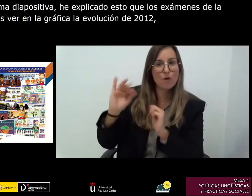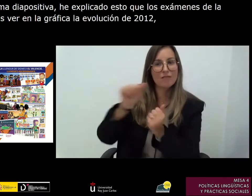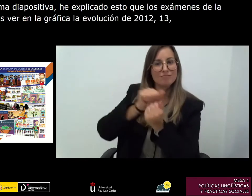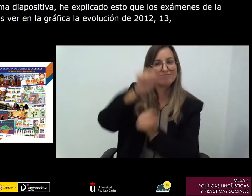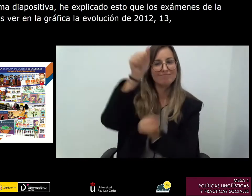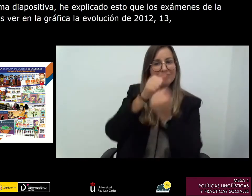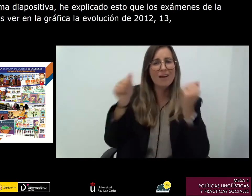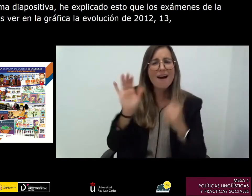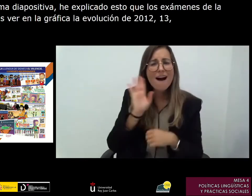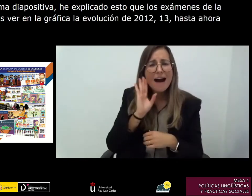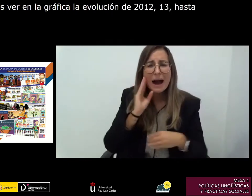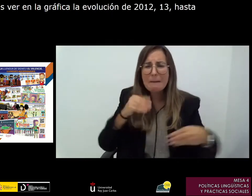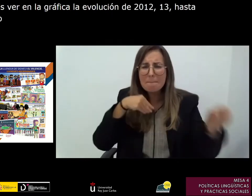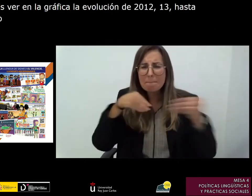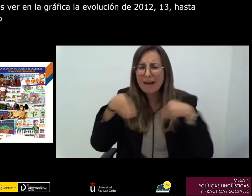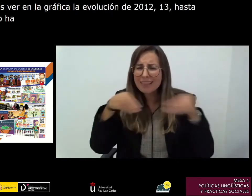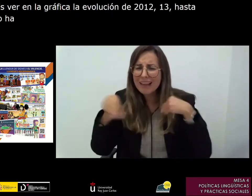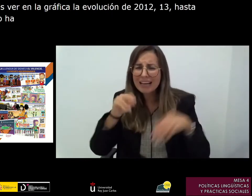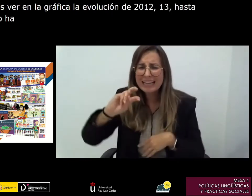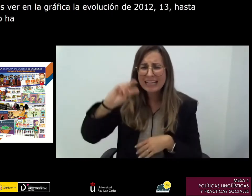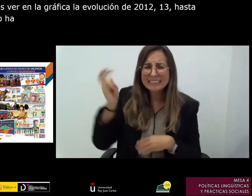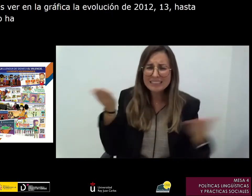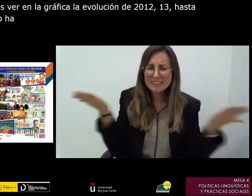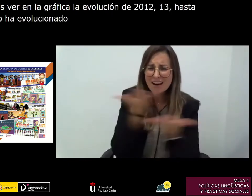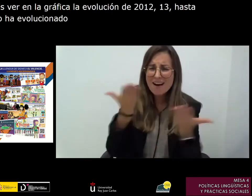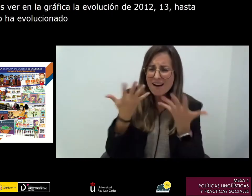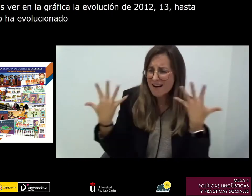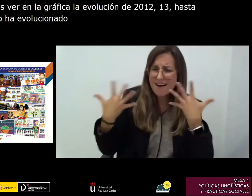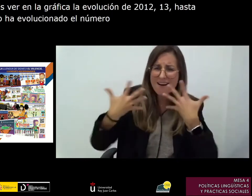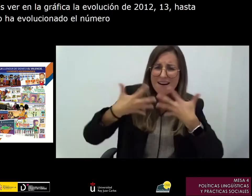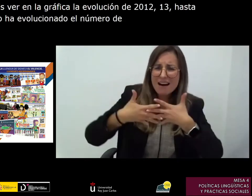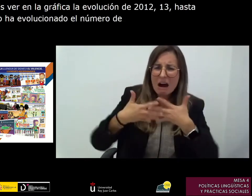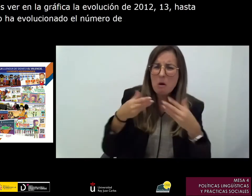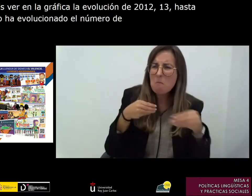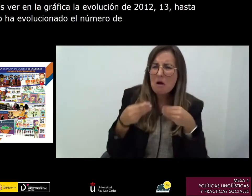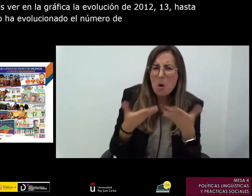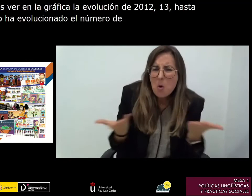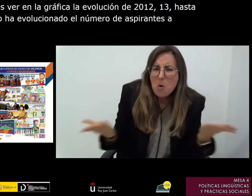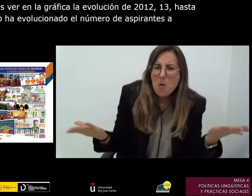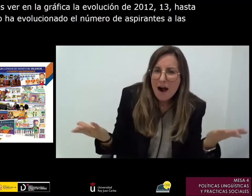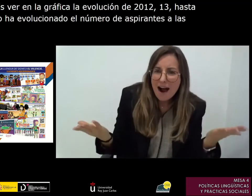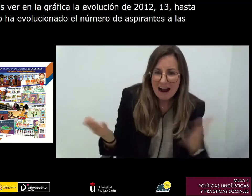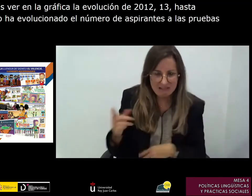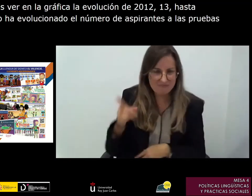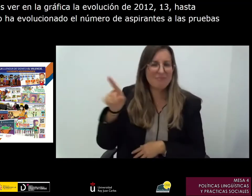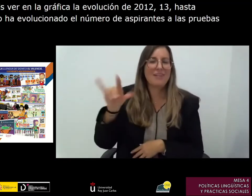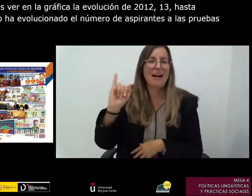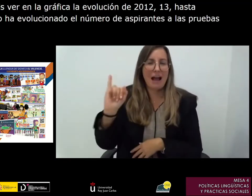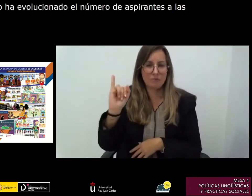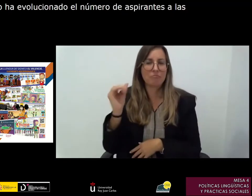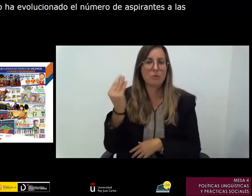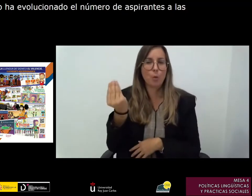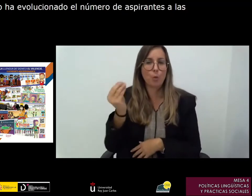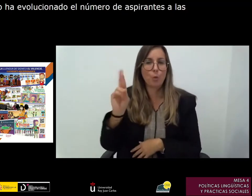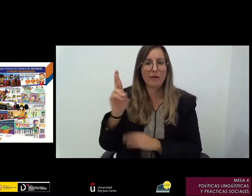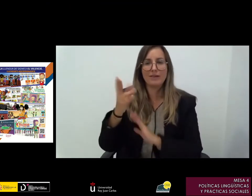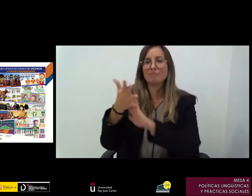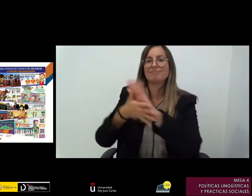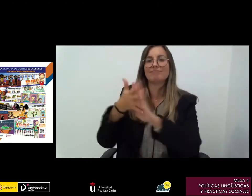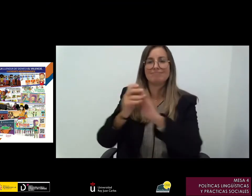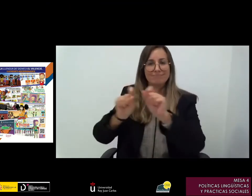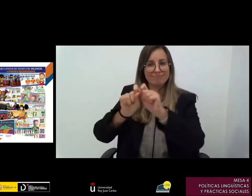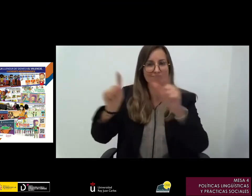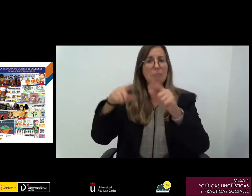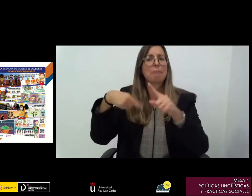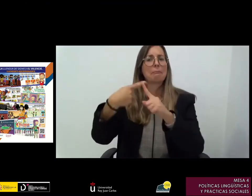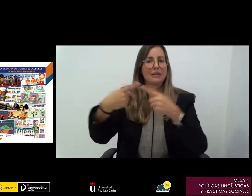tenéis, bueno, es un póster que está afuera también en el pasillo, podéis verlo seguro. Son todos los